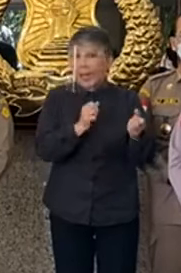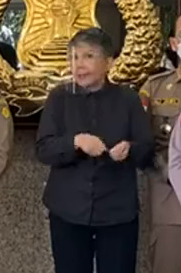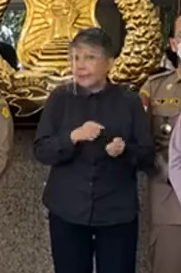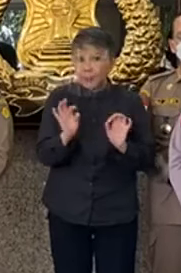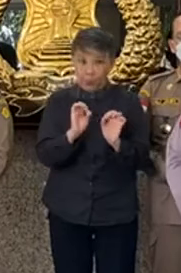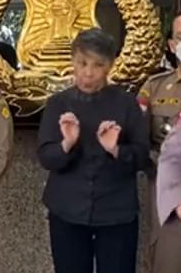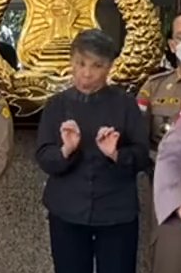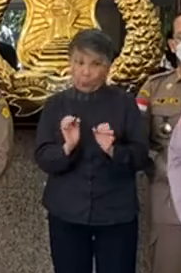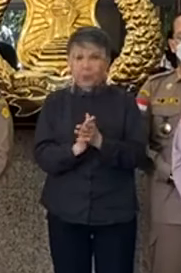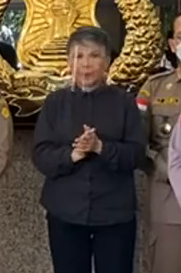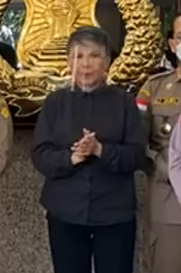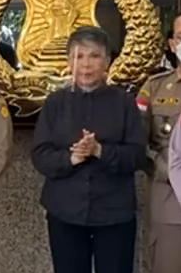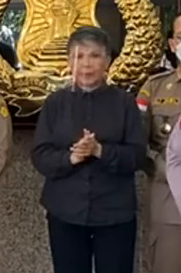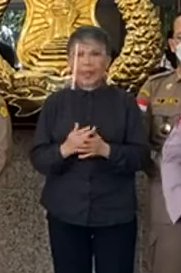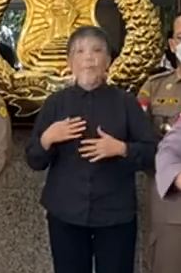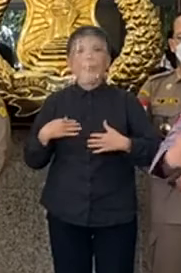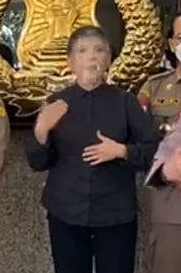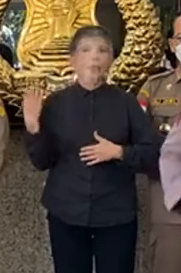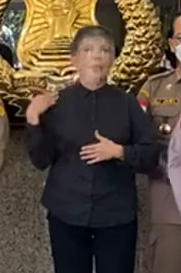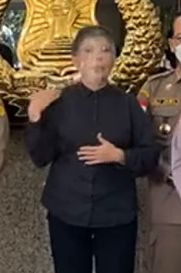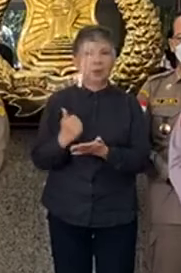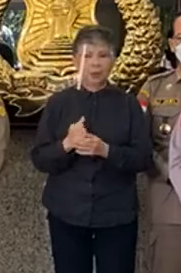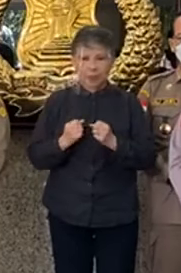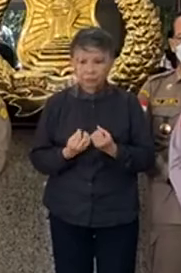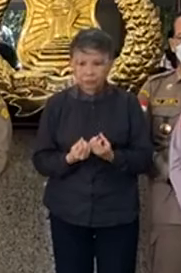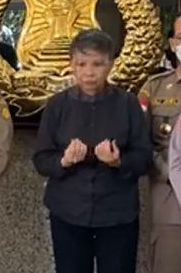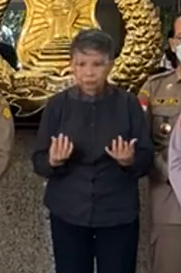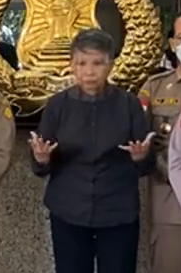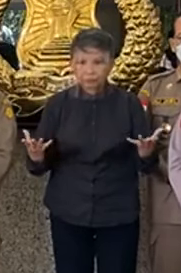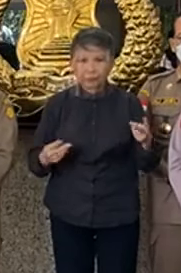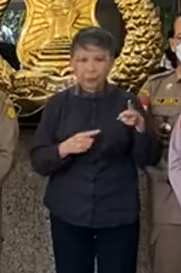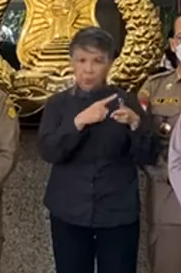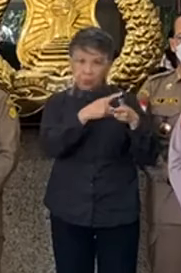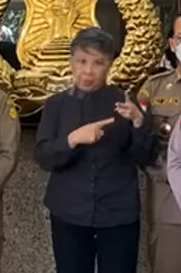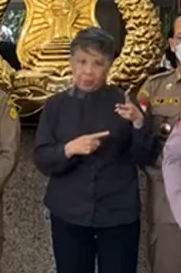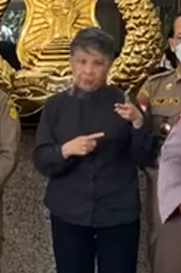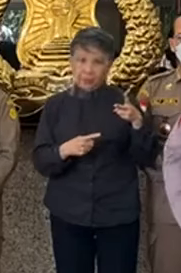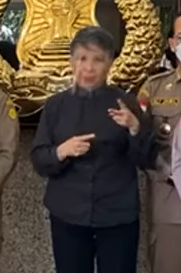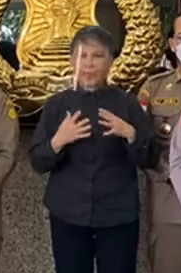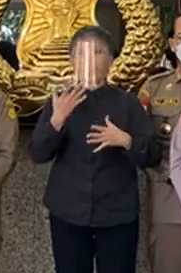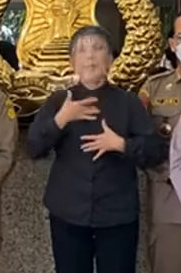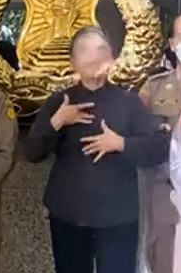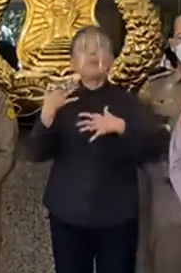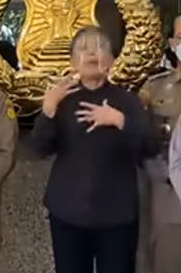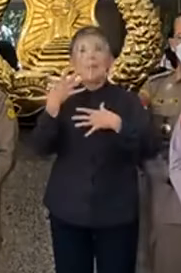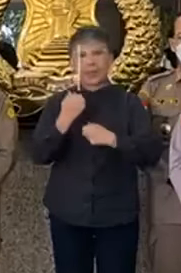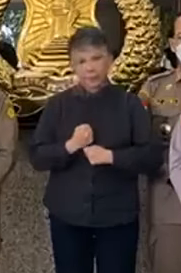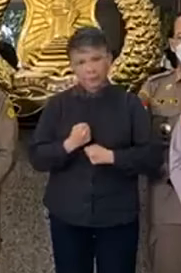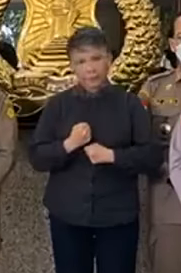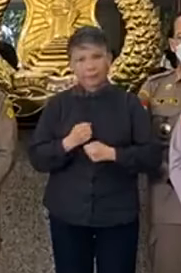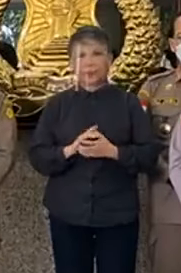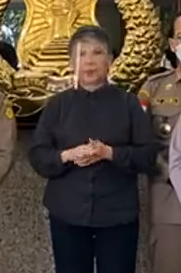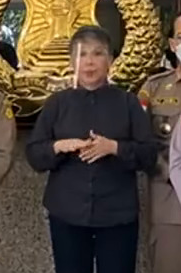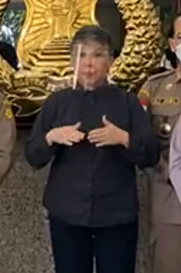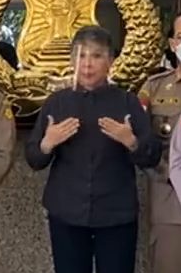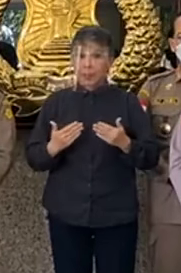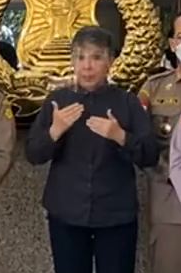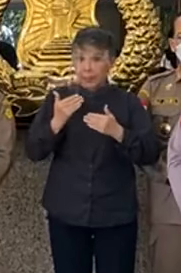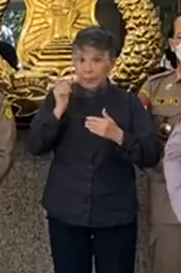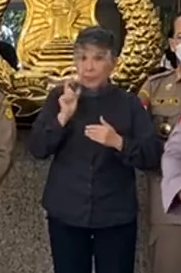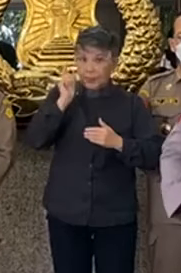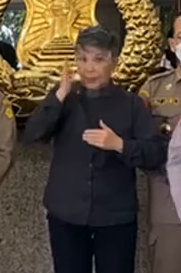tersentuh. Dan ini menjadi program kita untuk mengembangkan dua hal tersebut. Harapan kita tentunya bagaimana